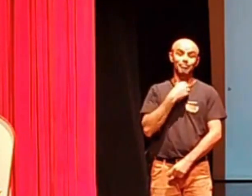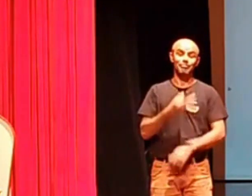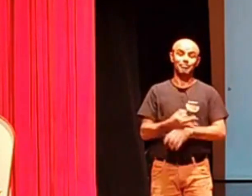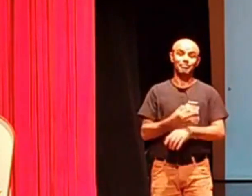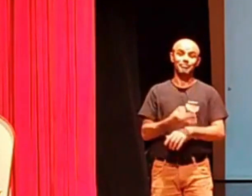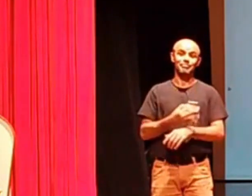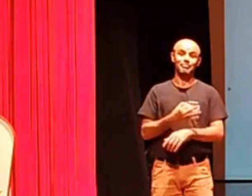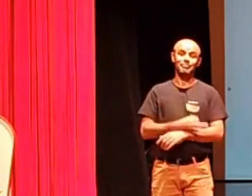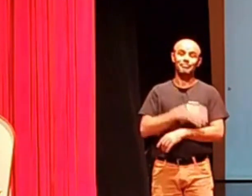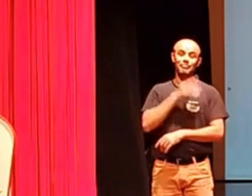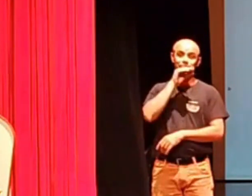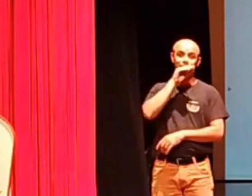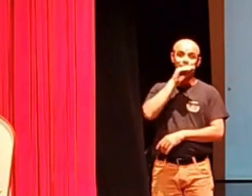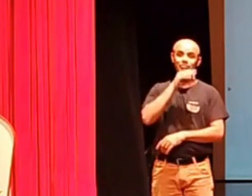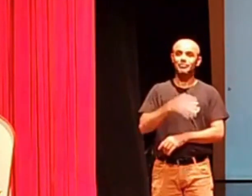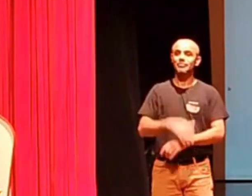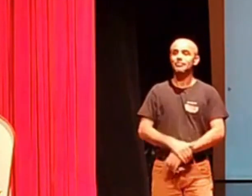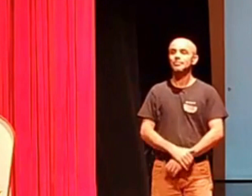Isso antes.